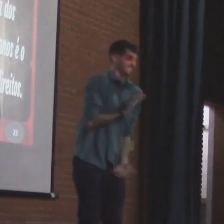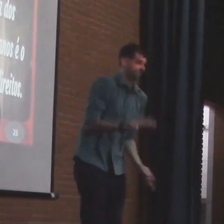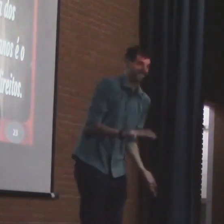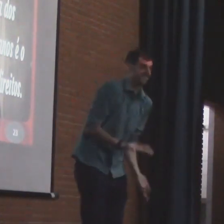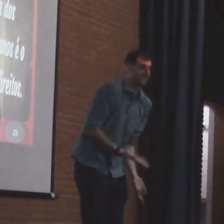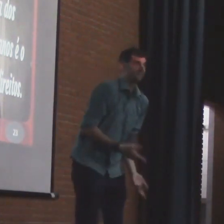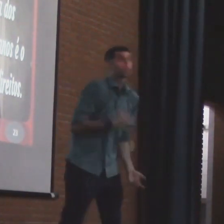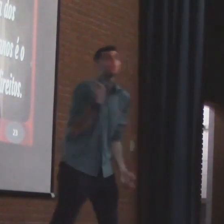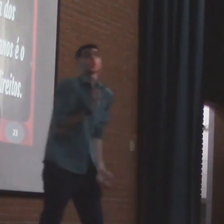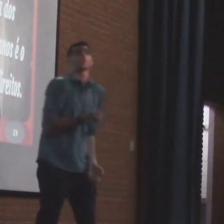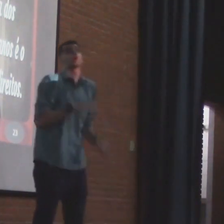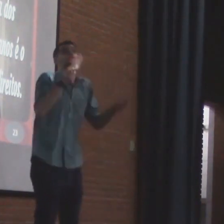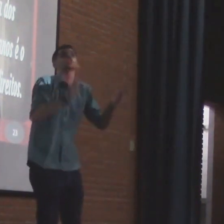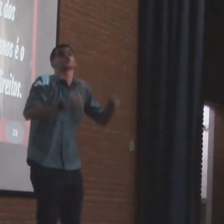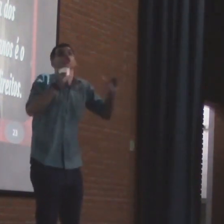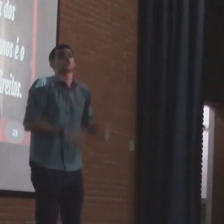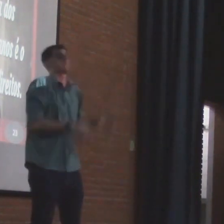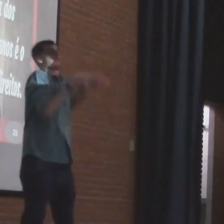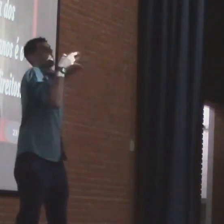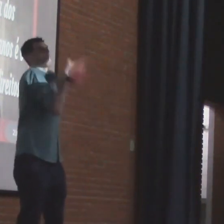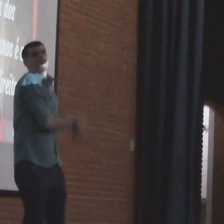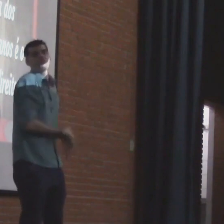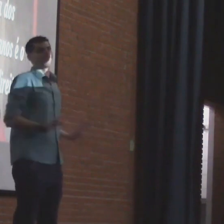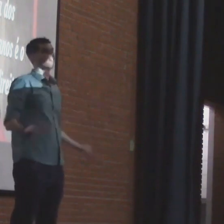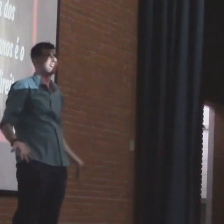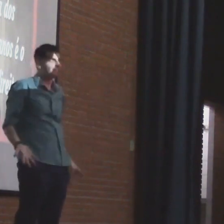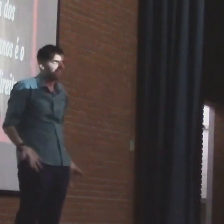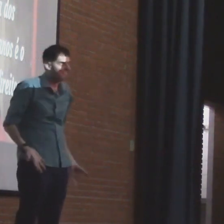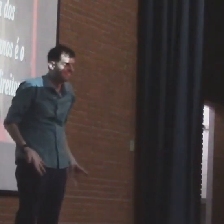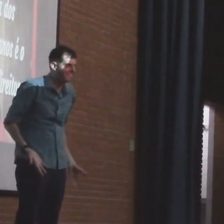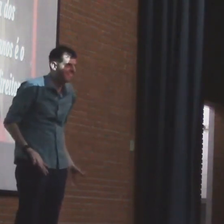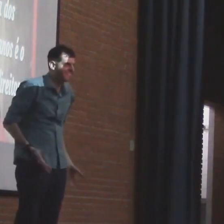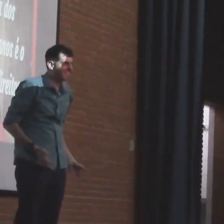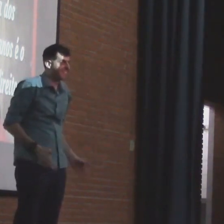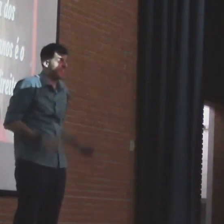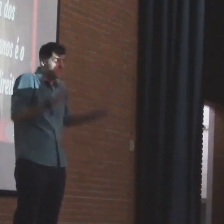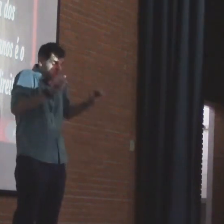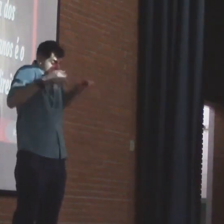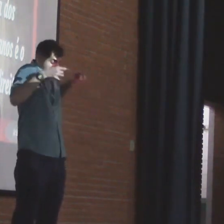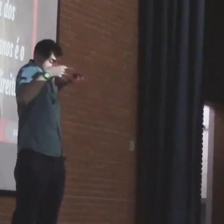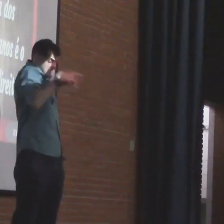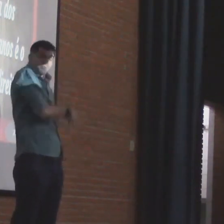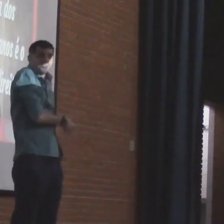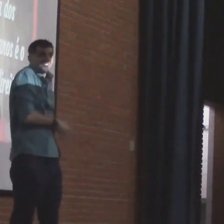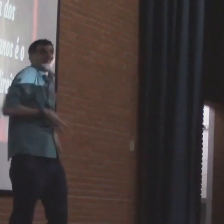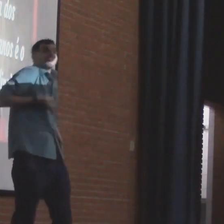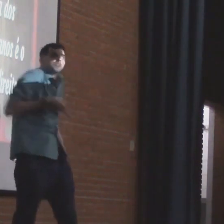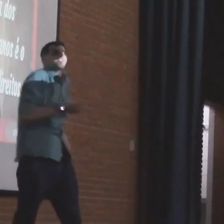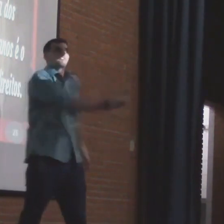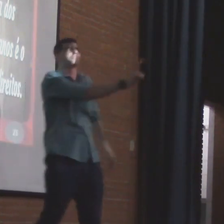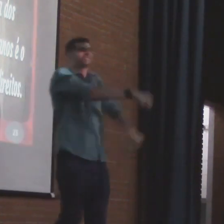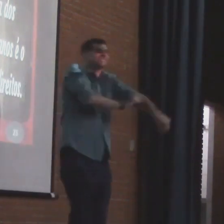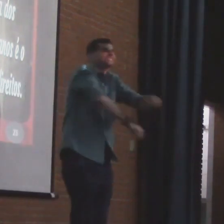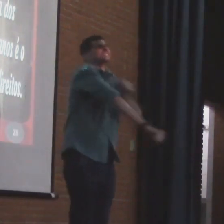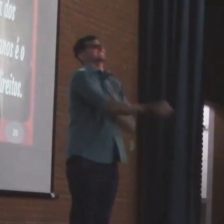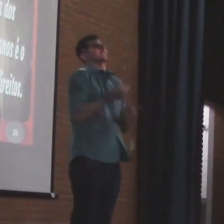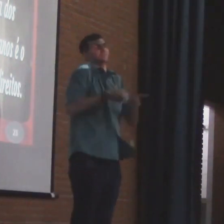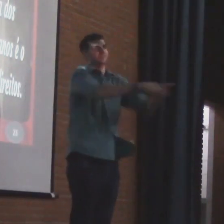os amigos de surdos, a gente, por exemplo, não pode largar, não pode deixar isso de lado. A gente tem que